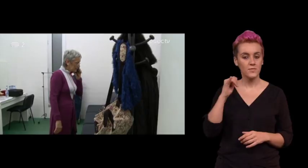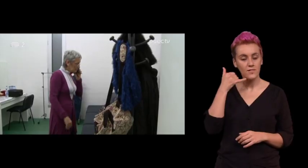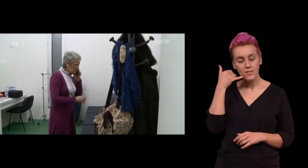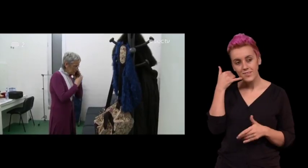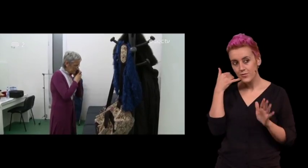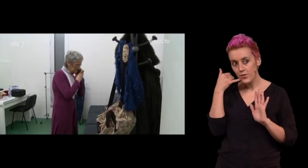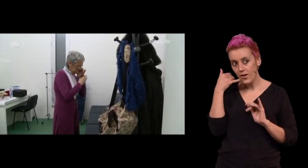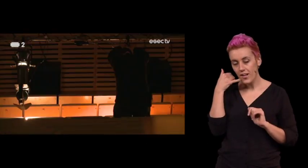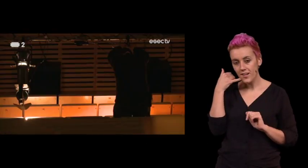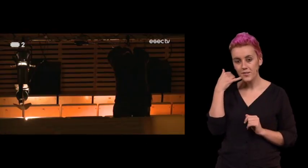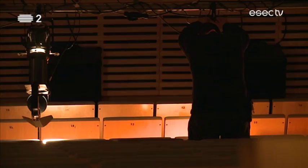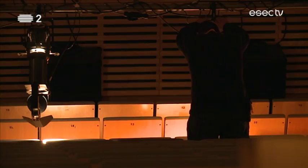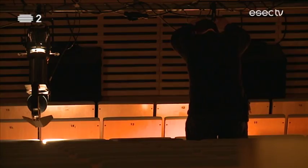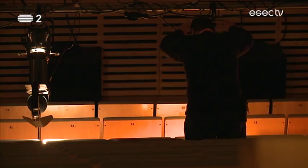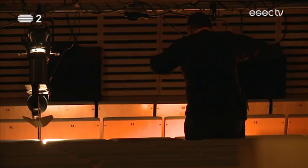Alô?